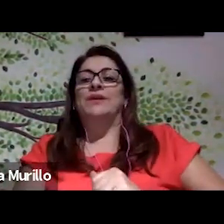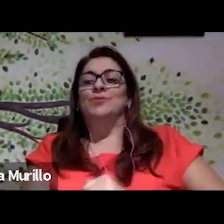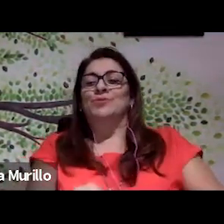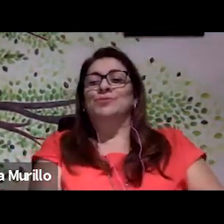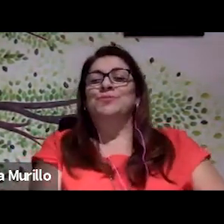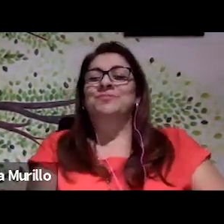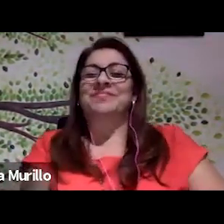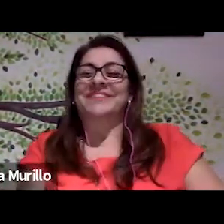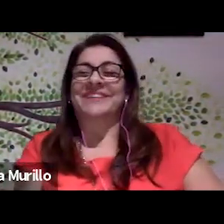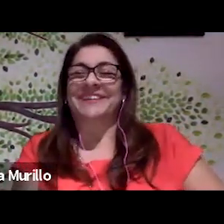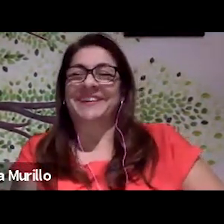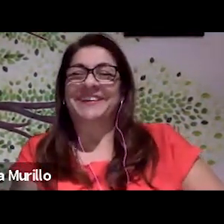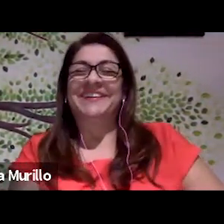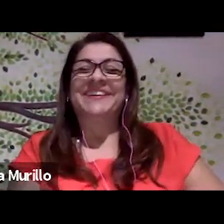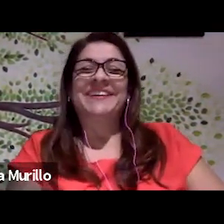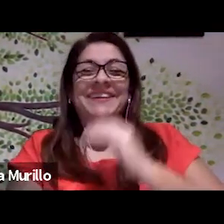a curarnos